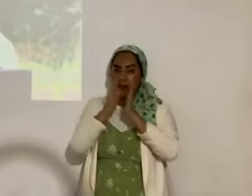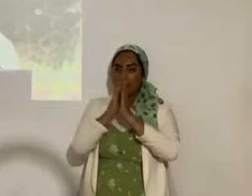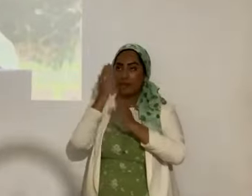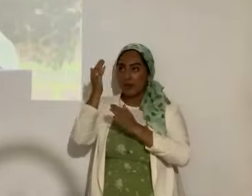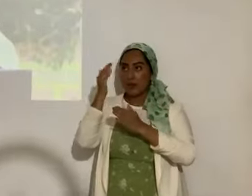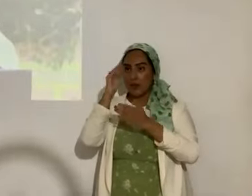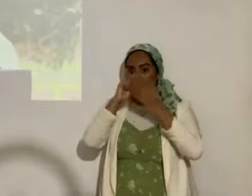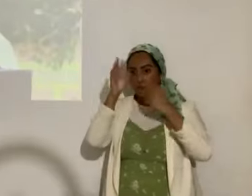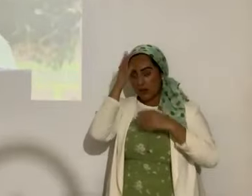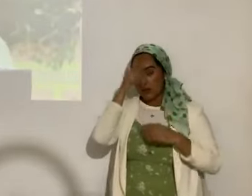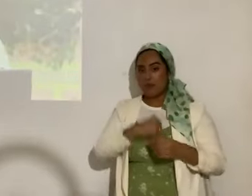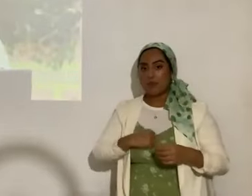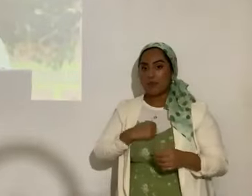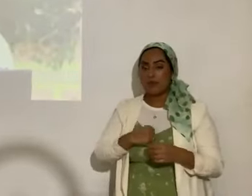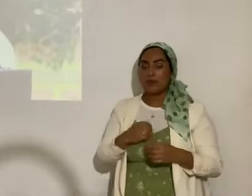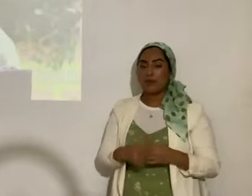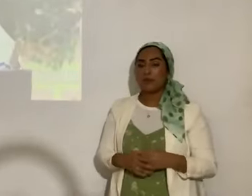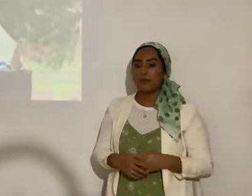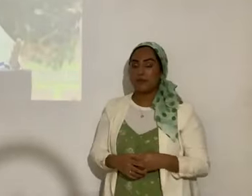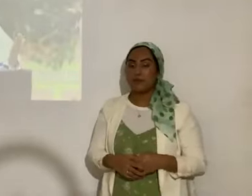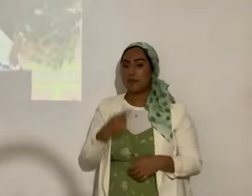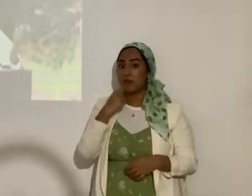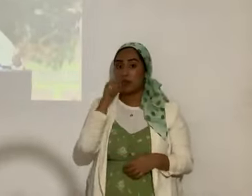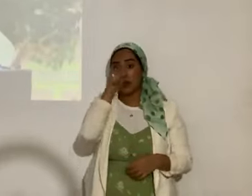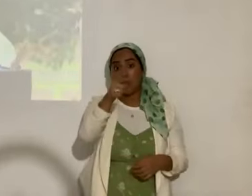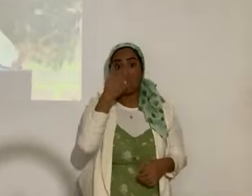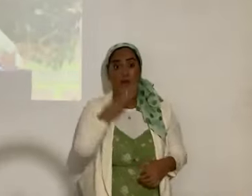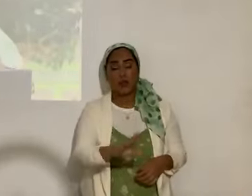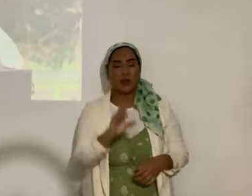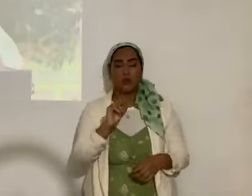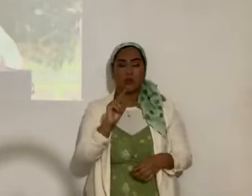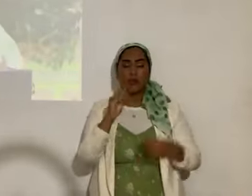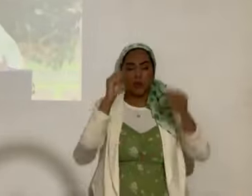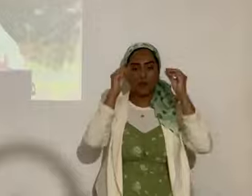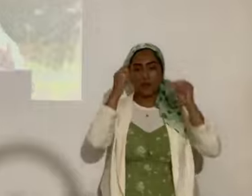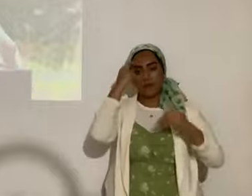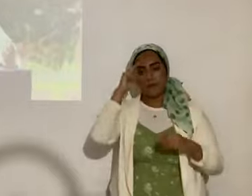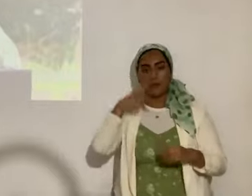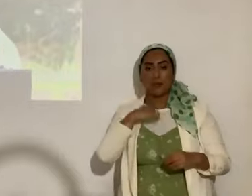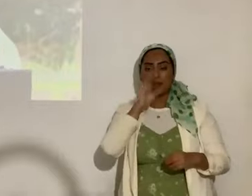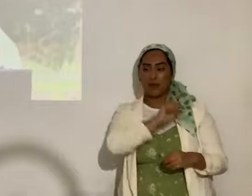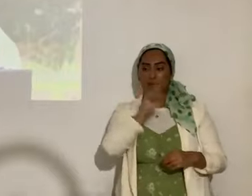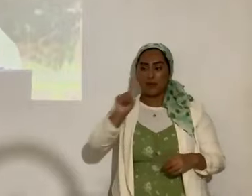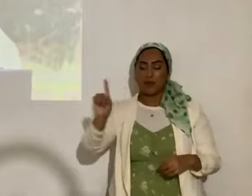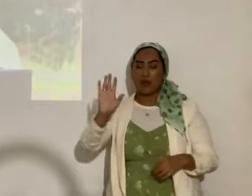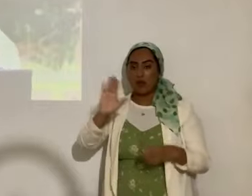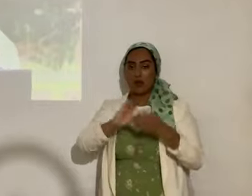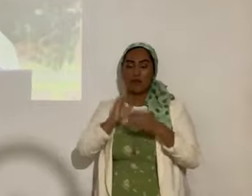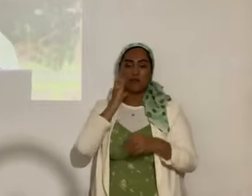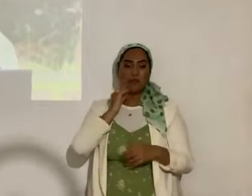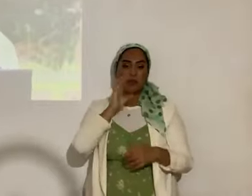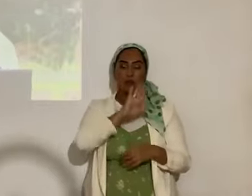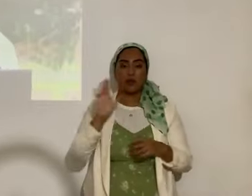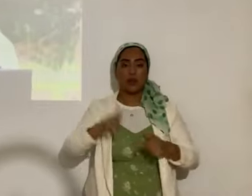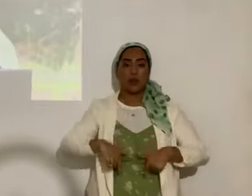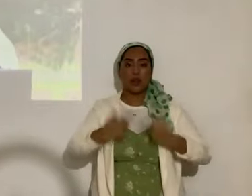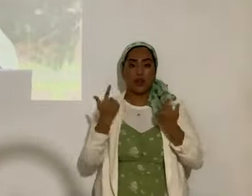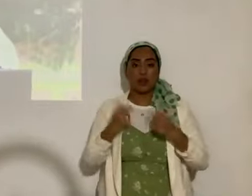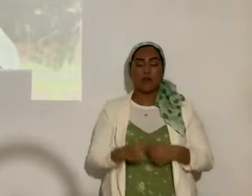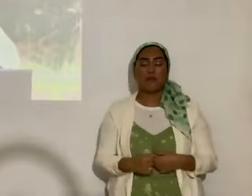perdón al eterno Yo no te voy a decir a ti Eres malo eres malo no es una enseñanza para mí cada quien tiene una experiencia propia en la vida